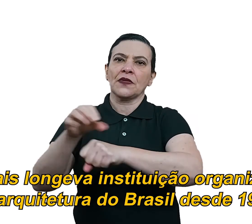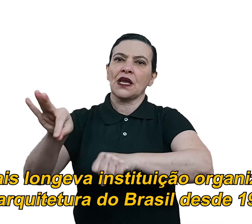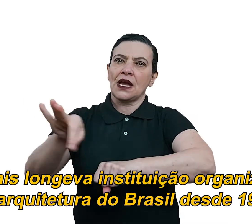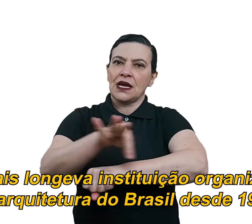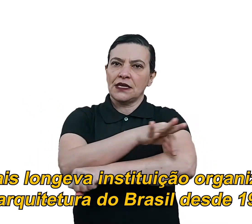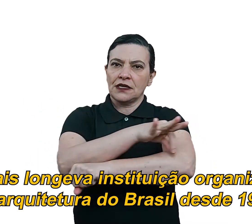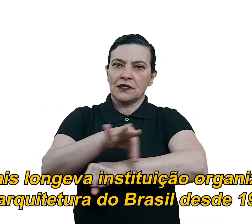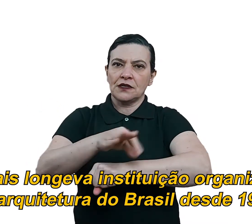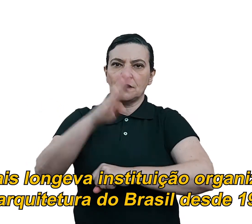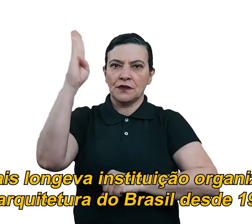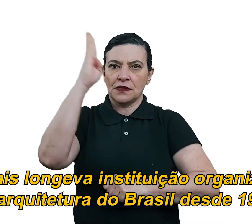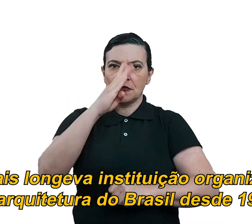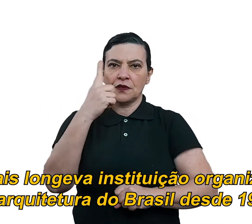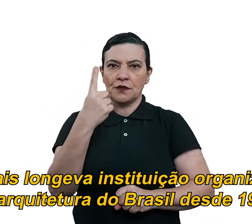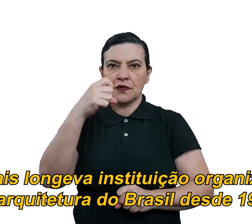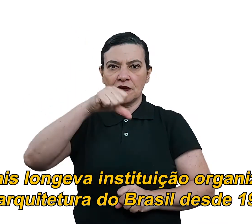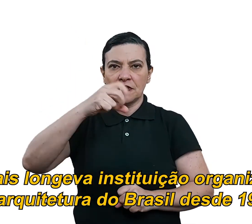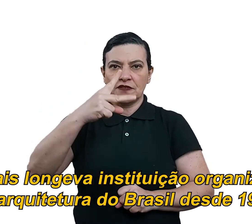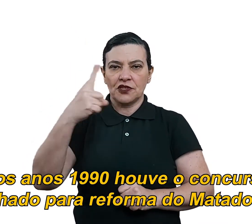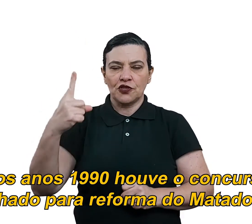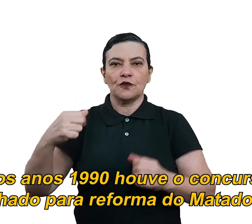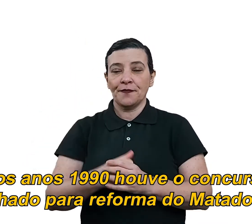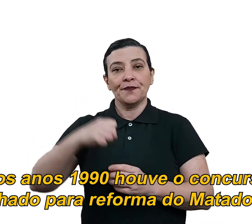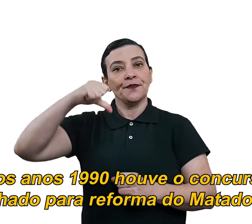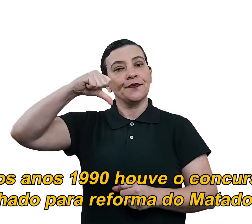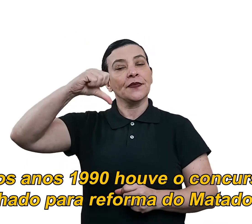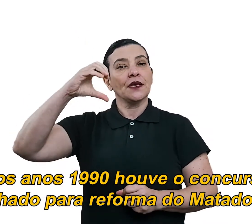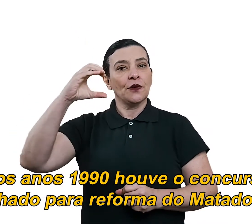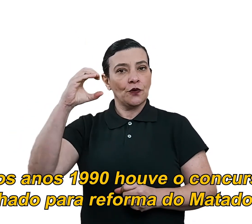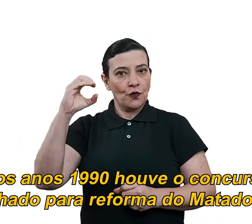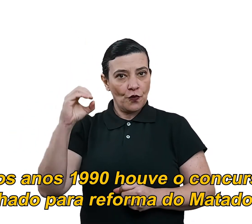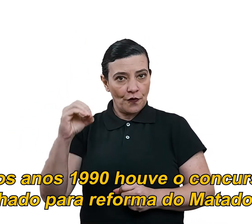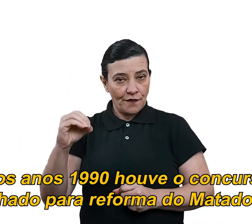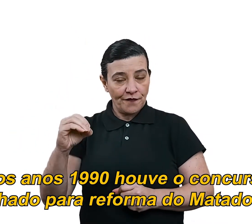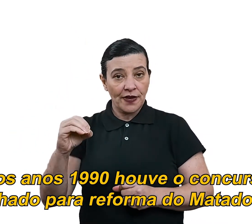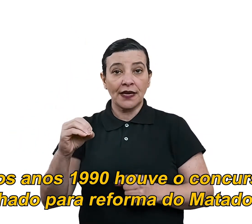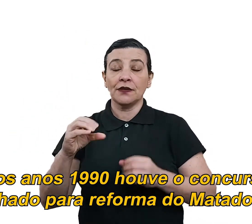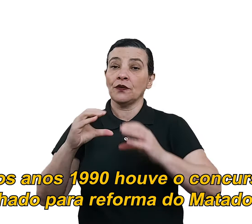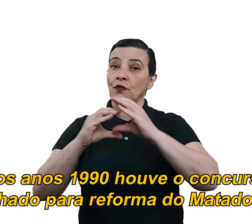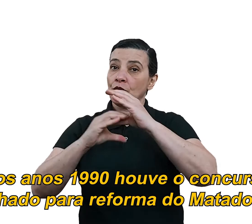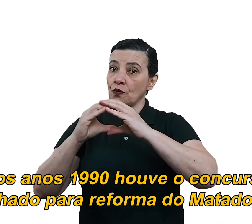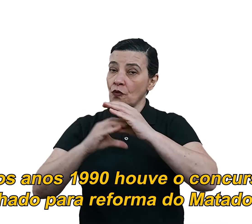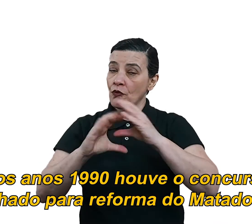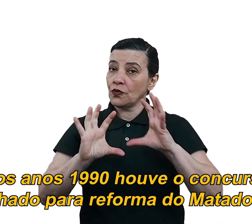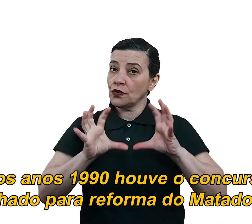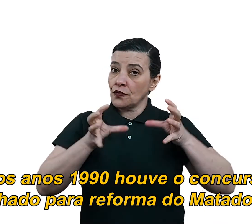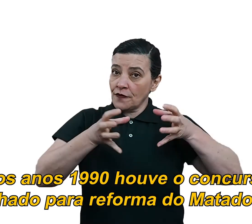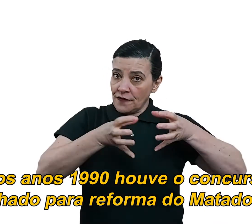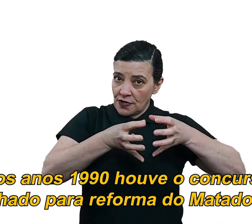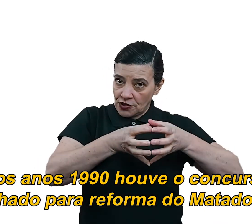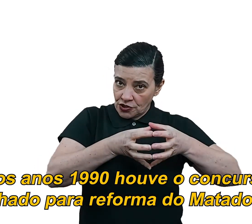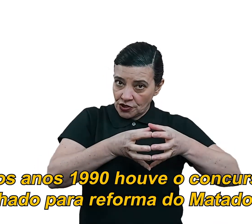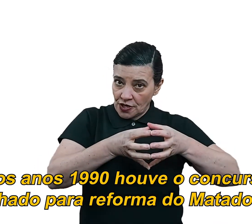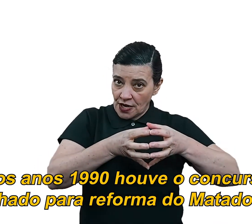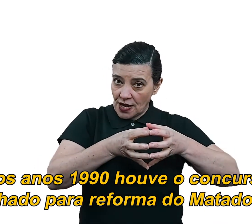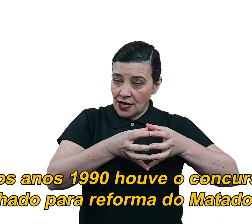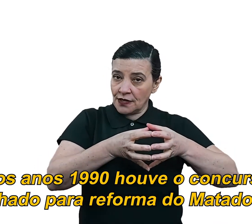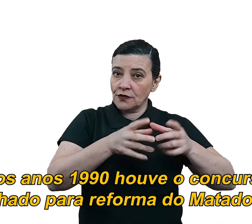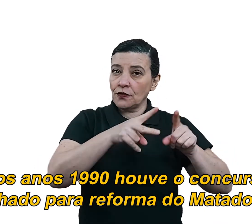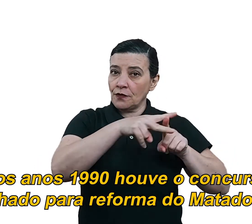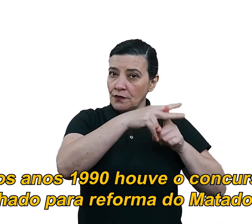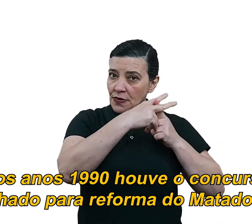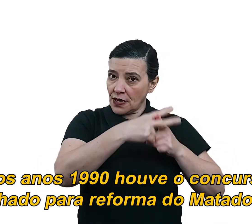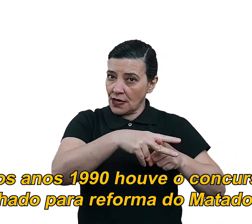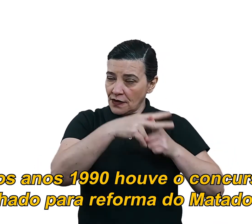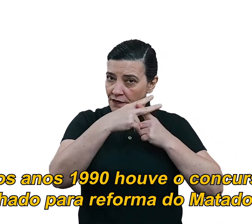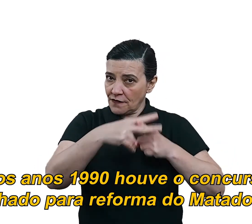no Brasil desde 1921. Nos anos 90, houve um concurso fechado para a